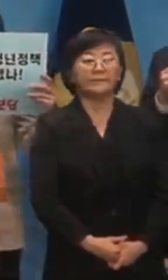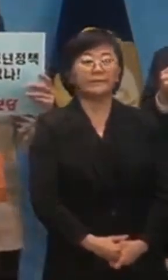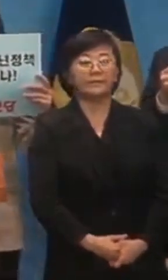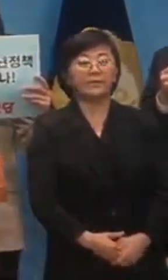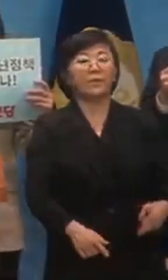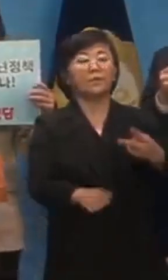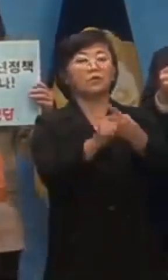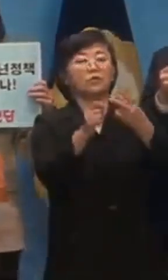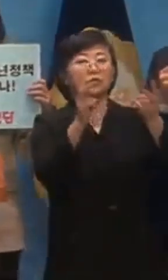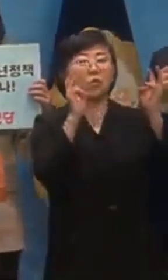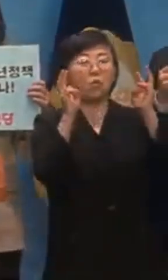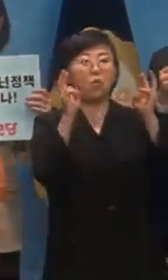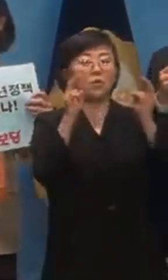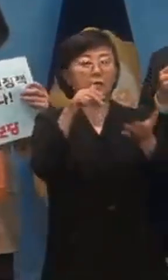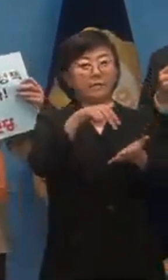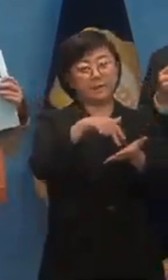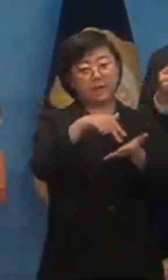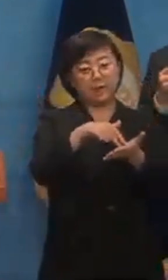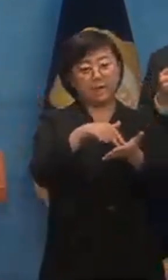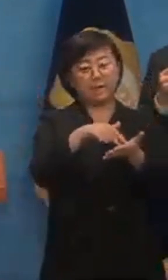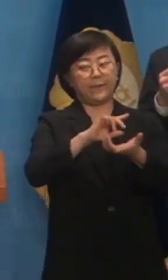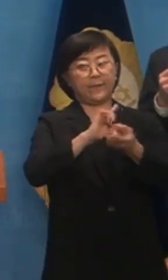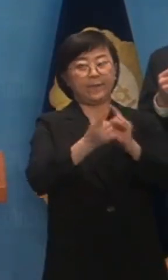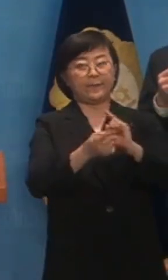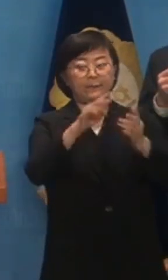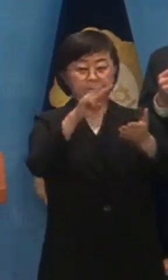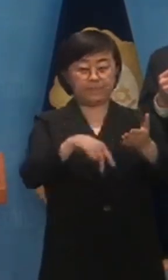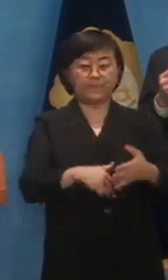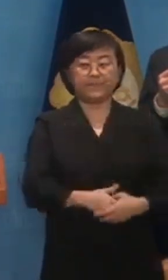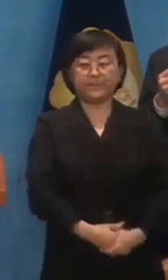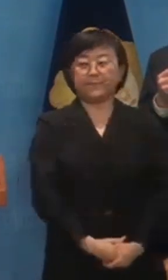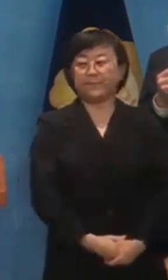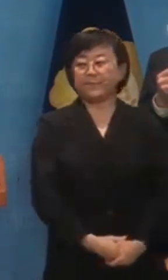네, 중소기업 입장 발언 대독하도록 하겠습니다.